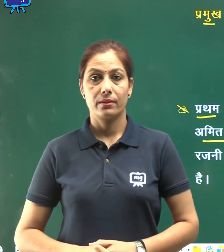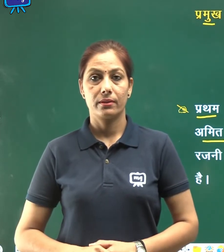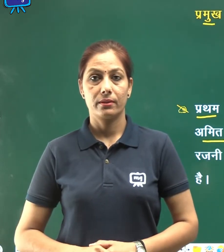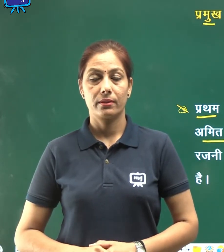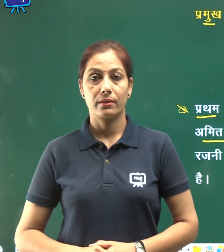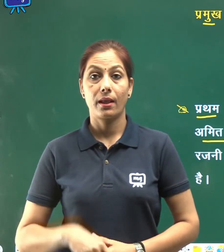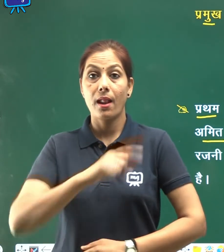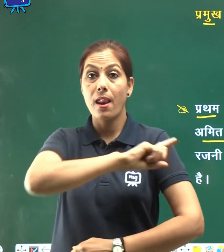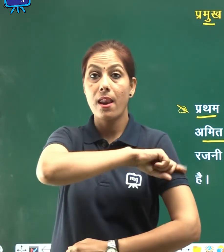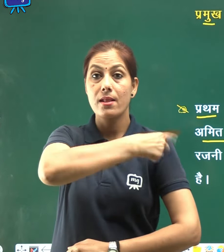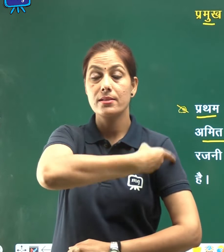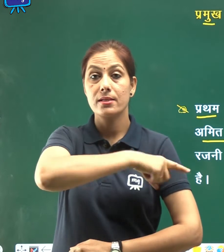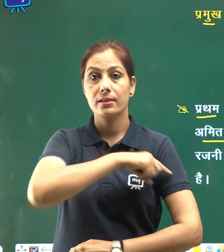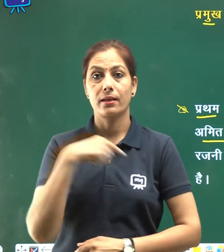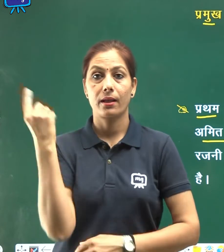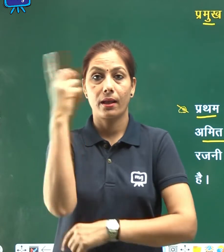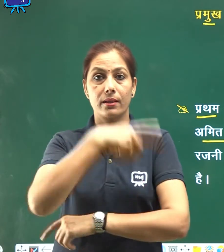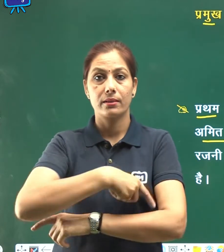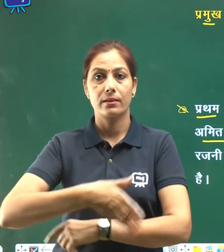रिजल्ट का दिन है।